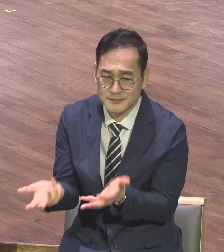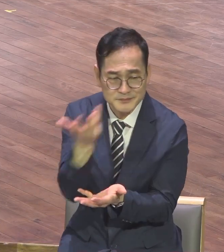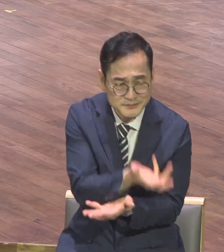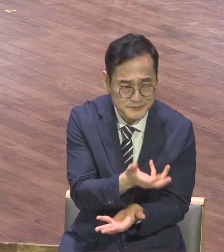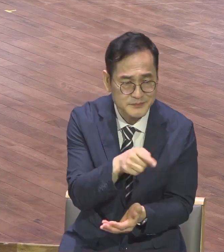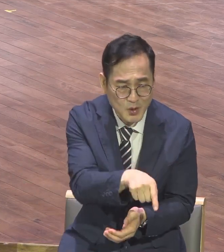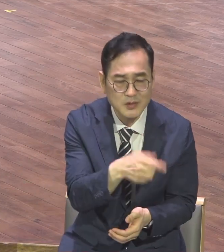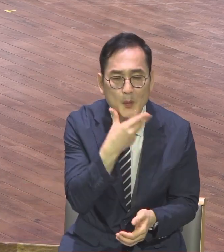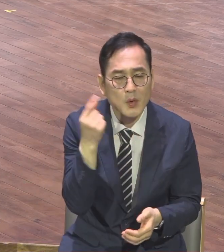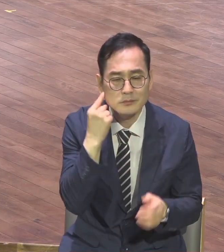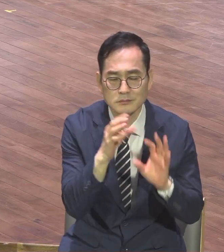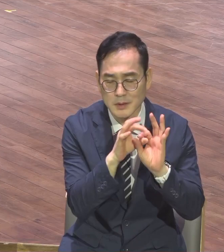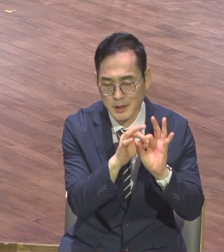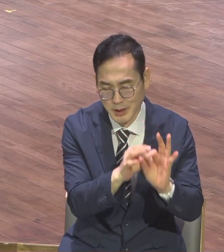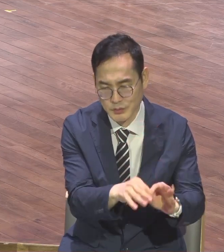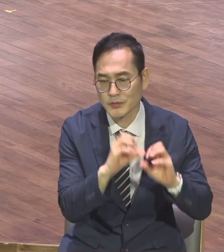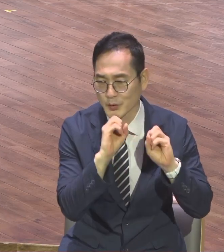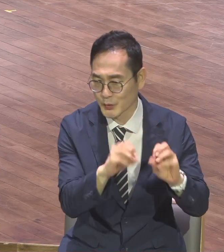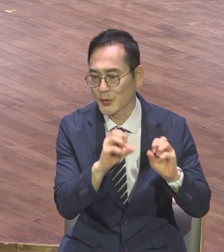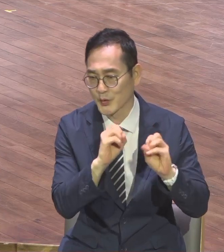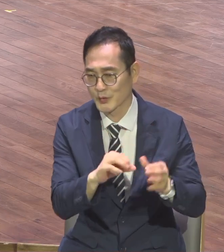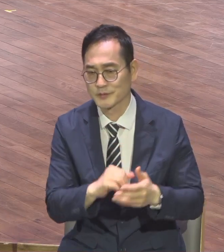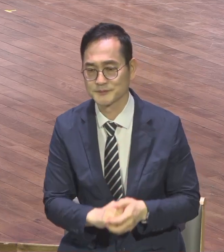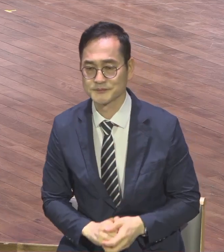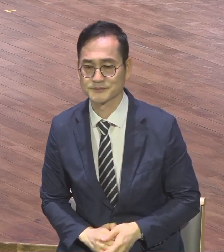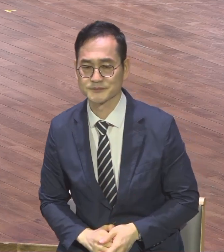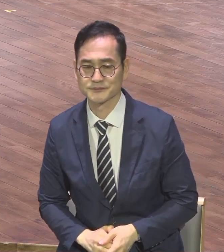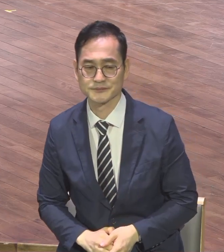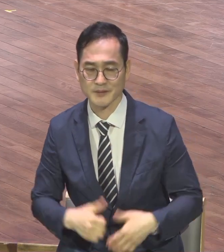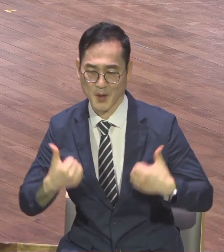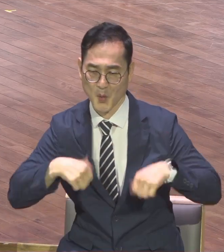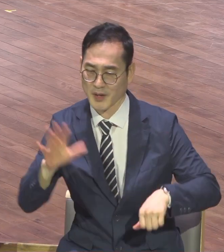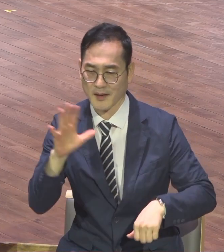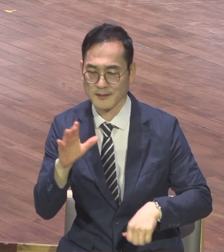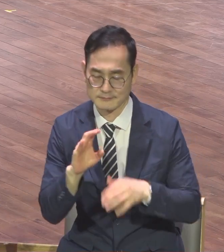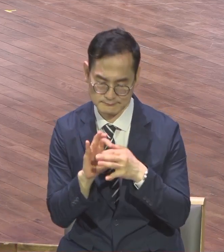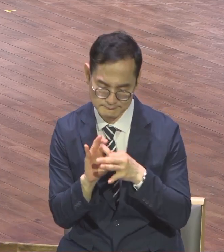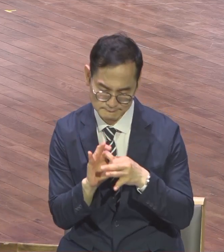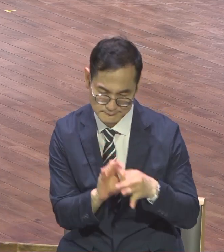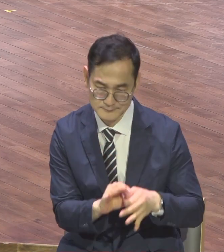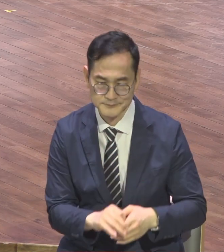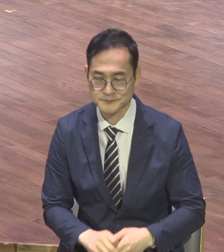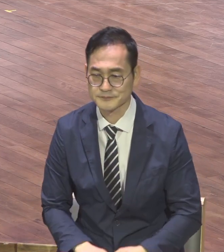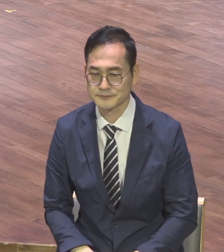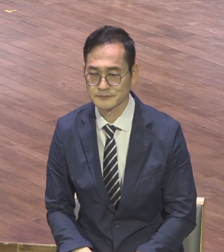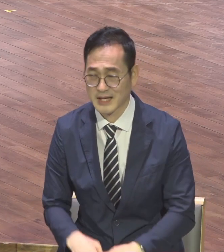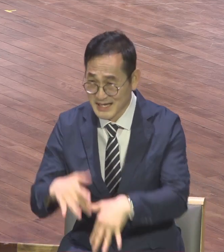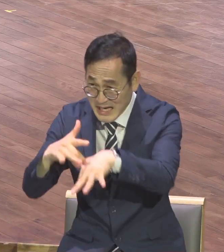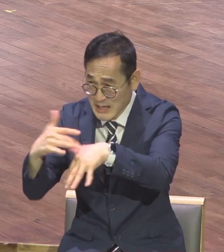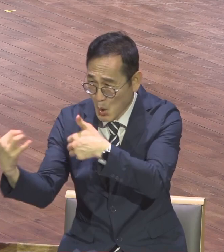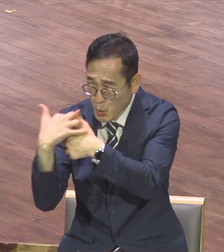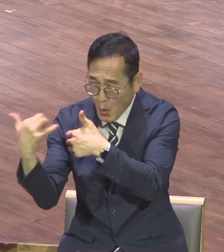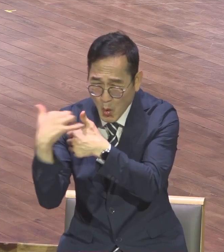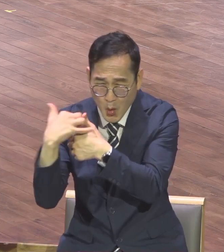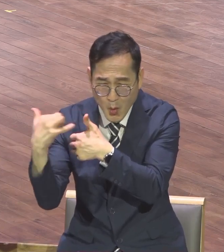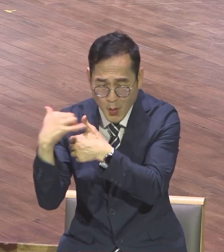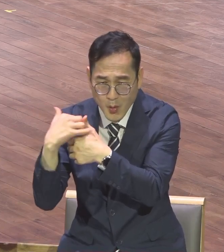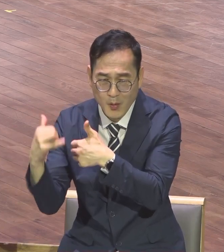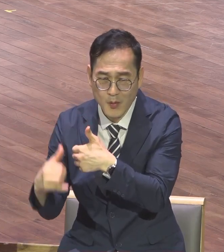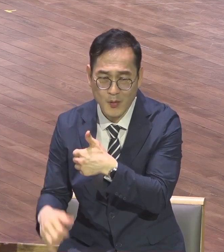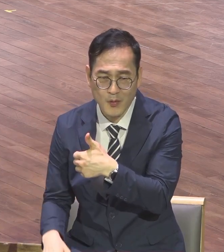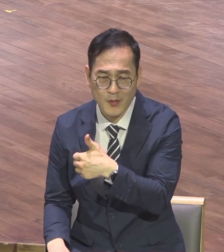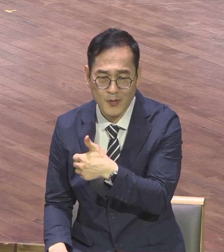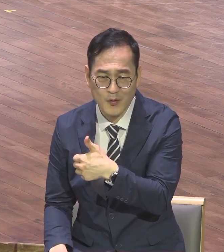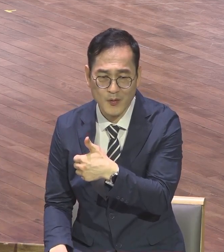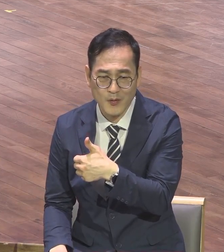바랍니다. 휴가 가서도 중단 없는 복음전도. 그런데 사단 공격도 얼마나 끈질깁니까?